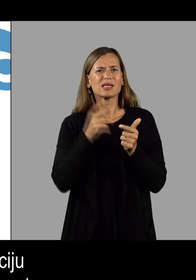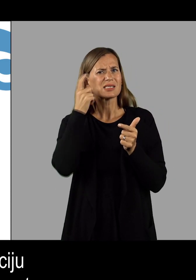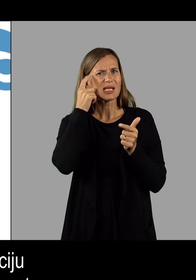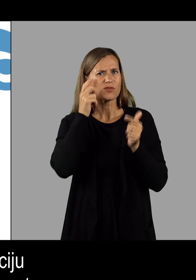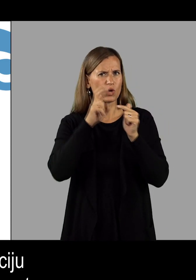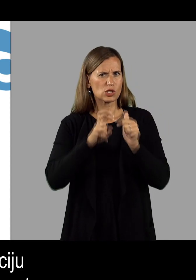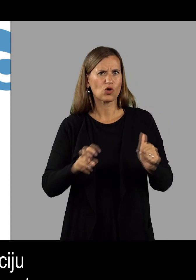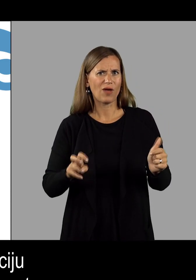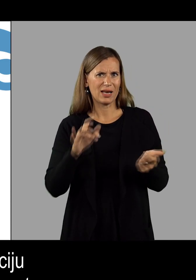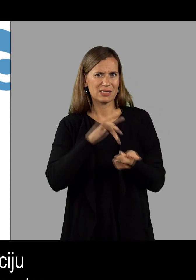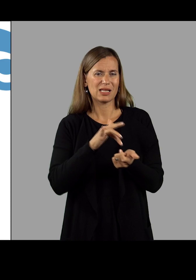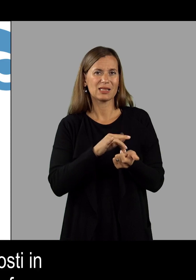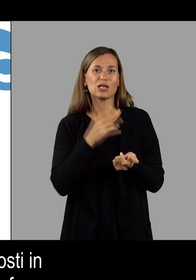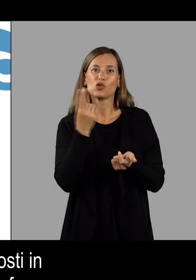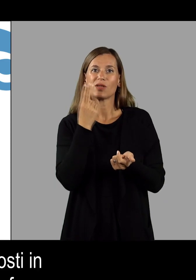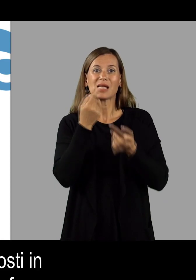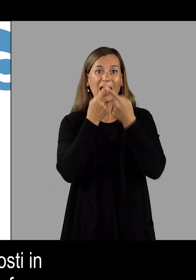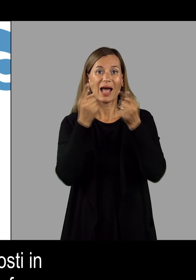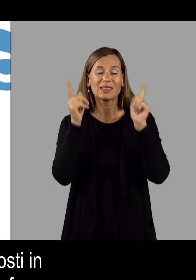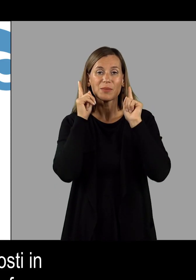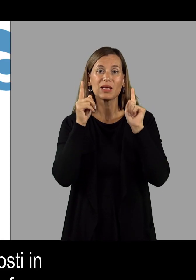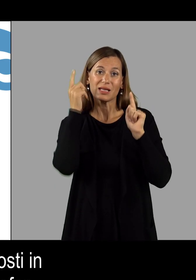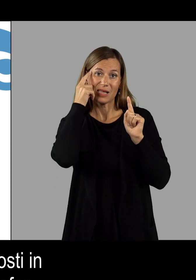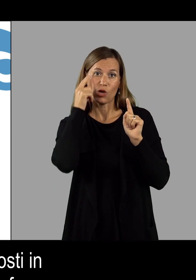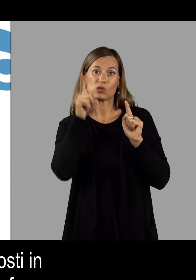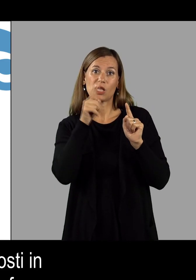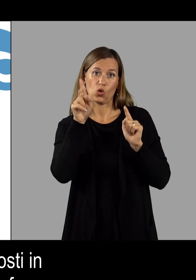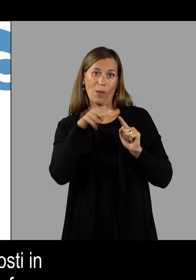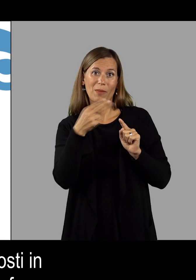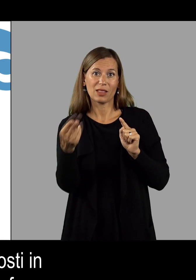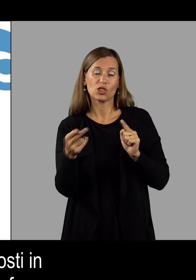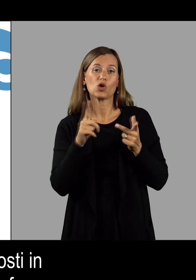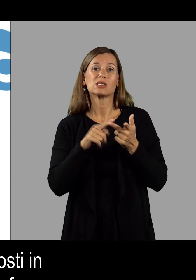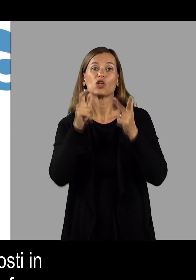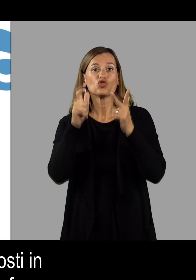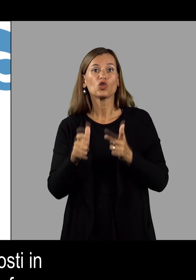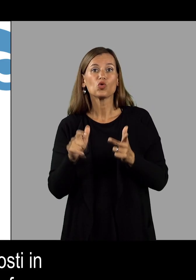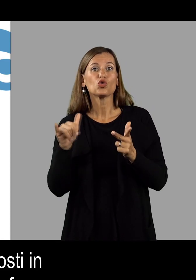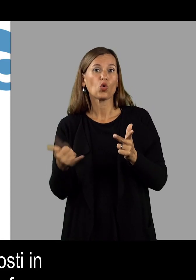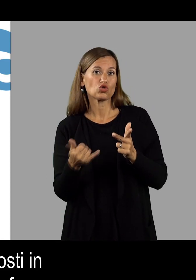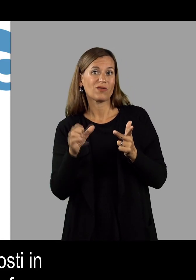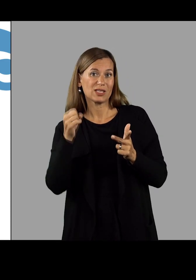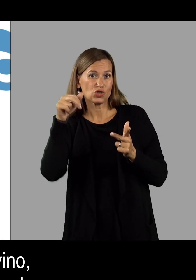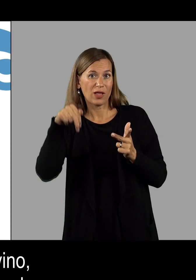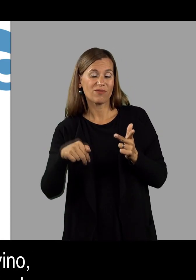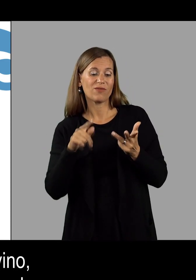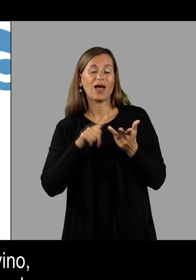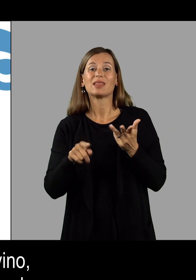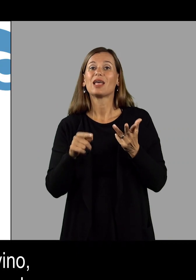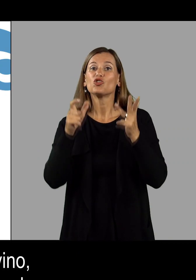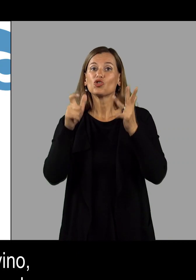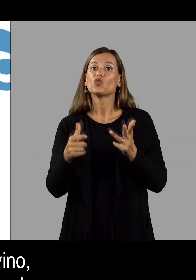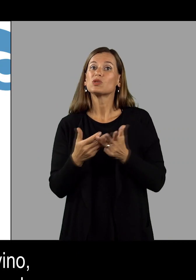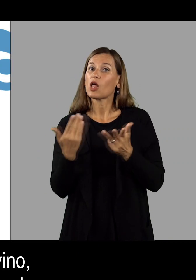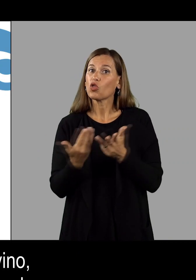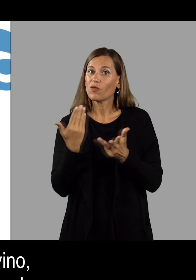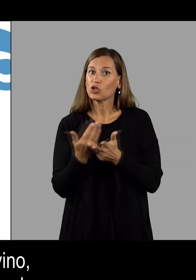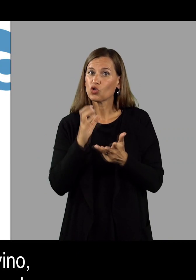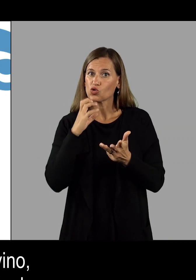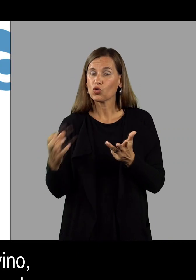in tehnologij za slovenščino. Poslovodeči konzorcijski partner je Univerza v Ljubljani,